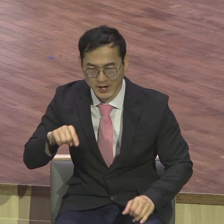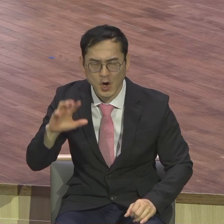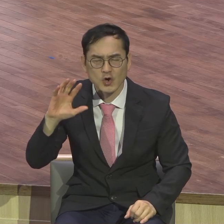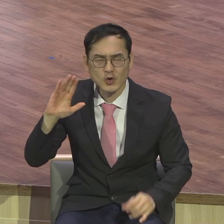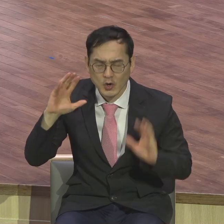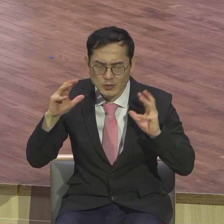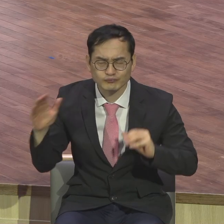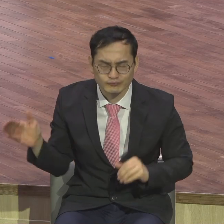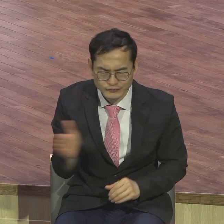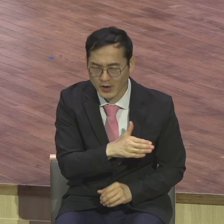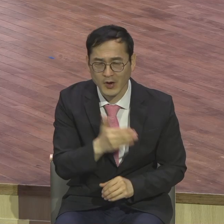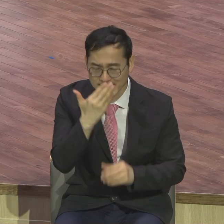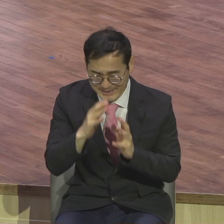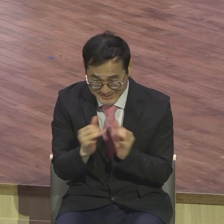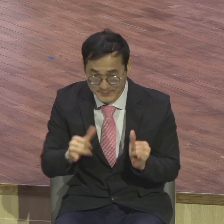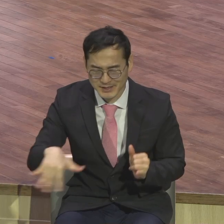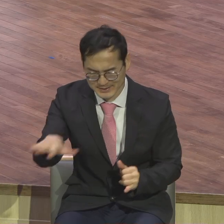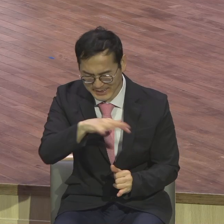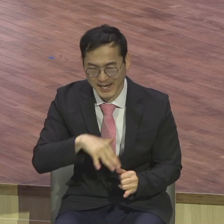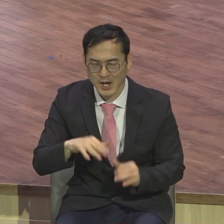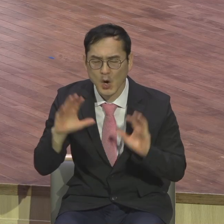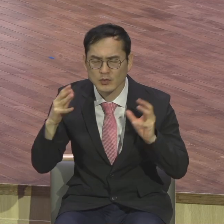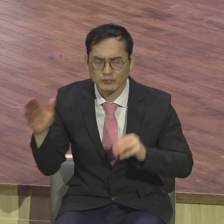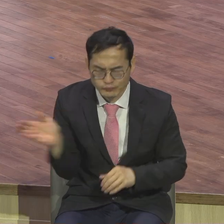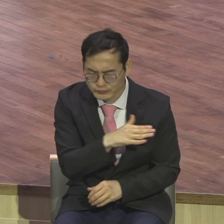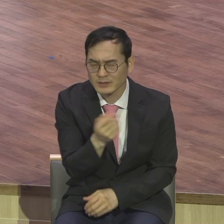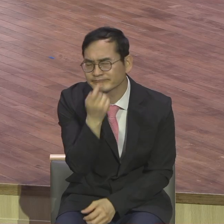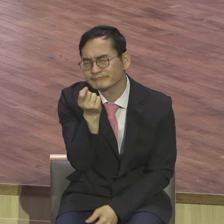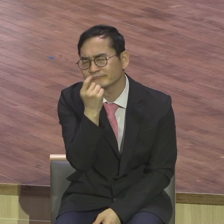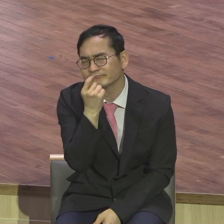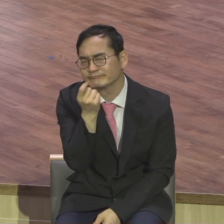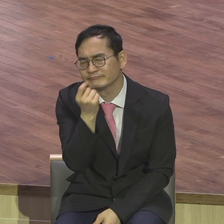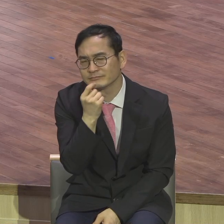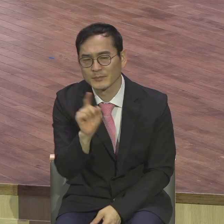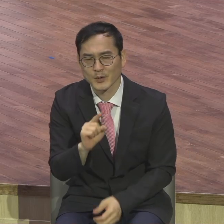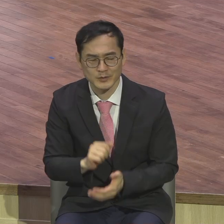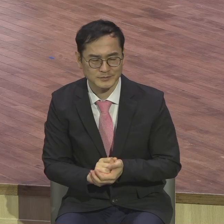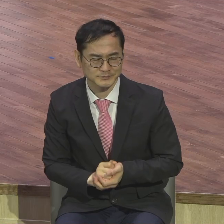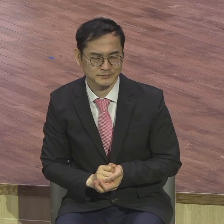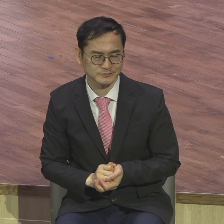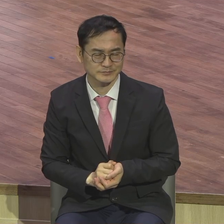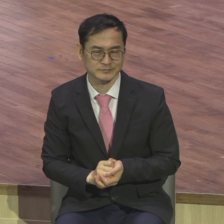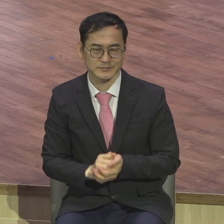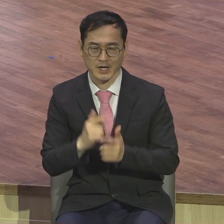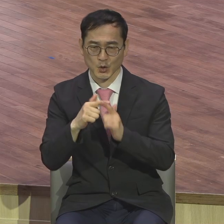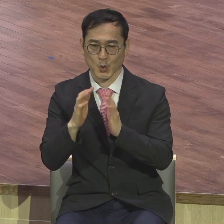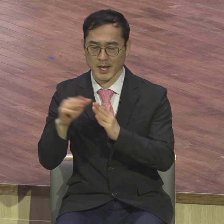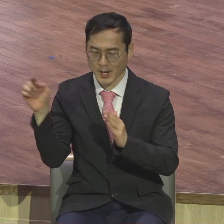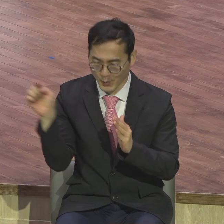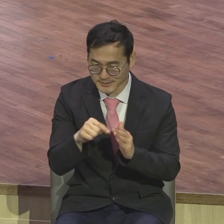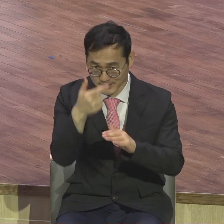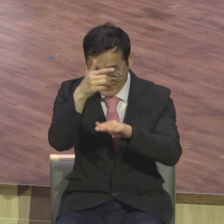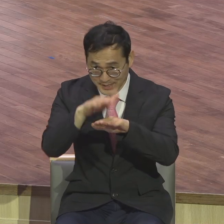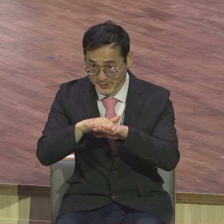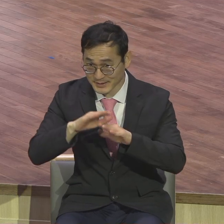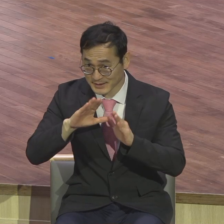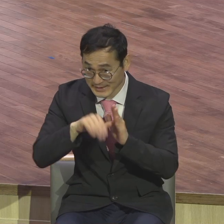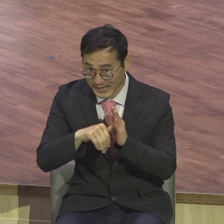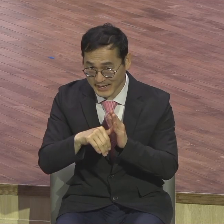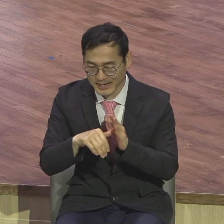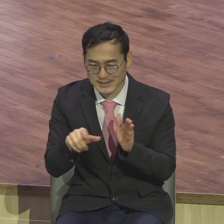외우고 삶의 체질화 시키는 내용입니다. 성전에 나와서 예배 드릴 때에 신앙